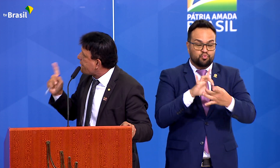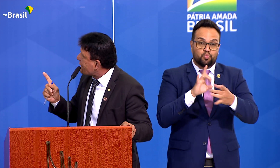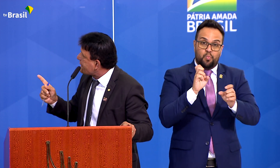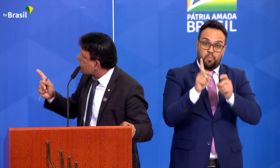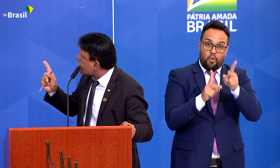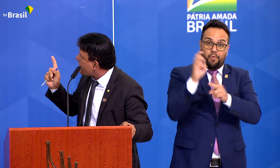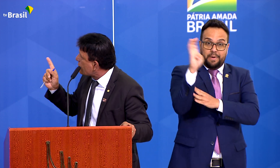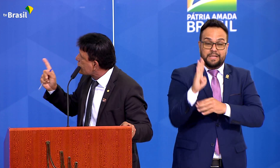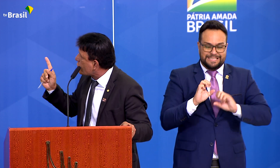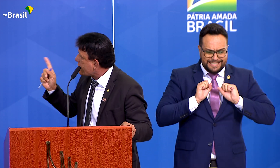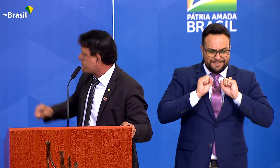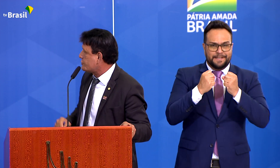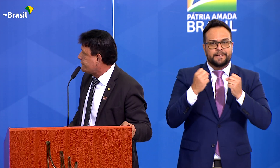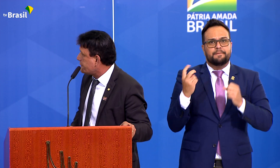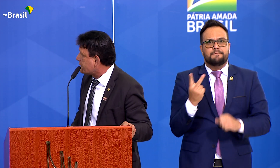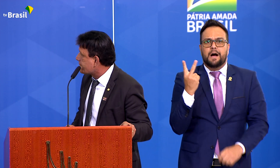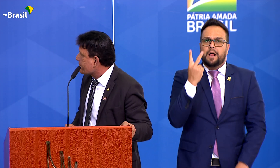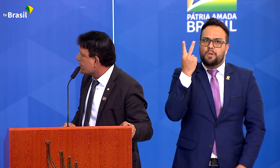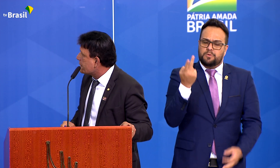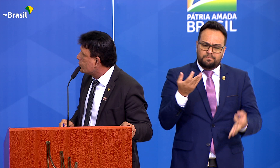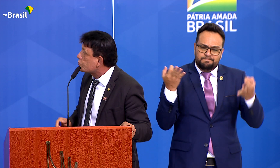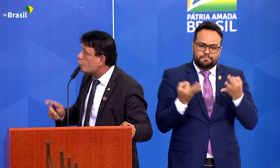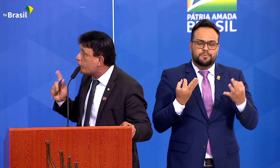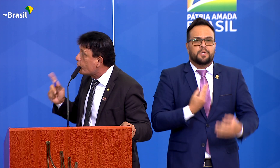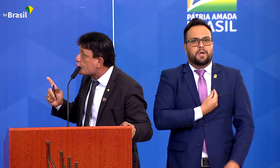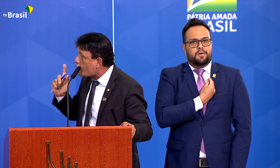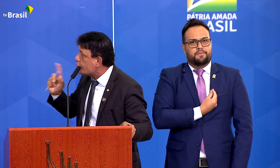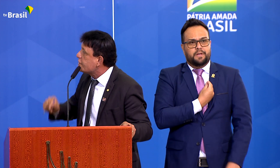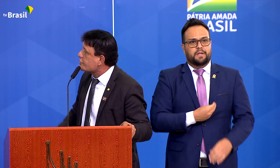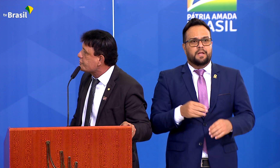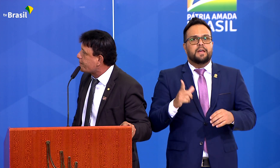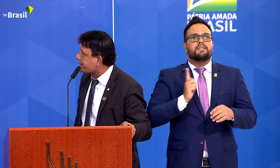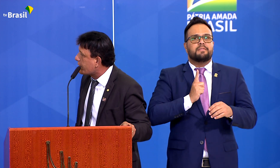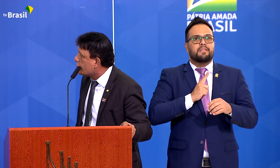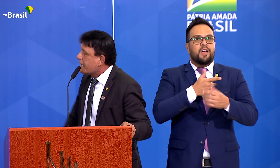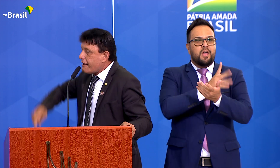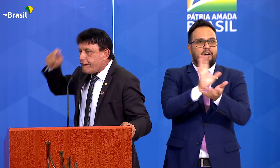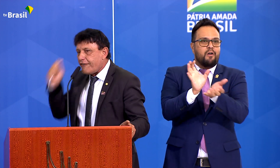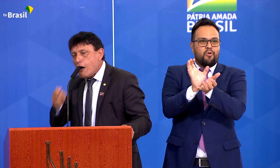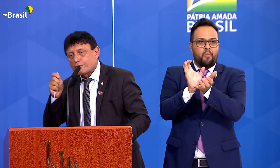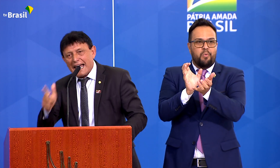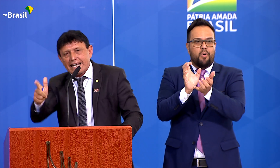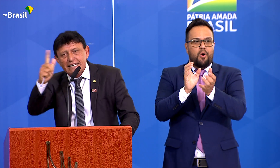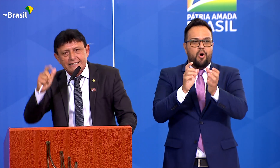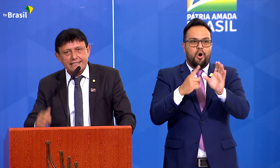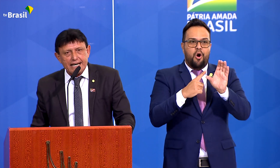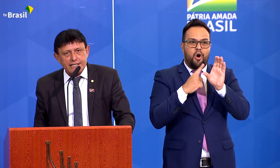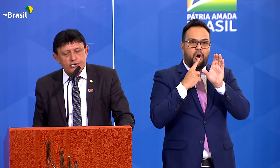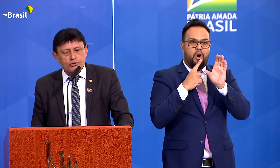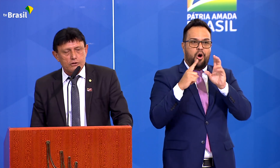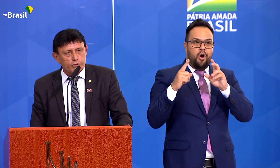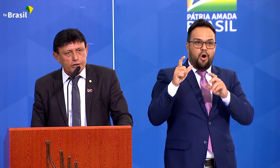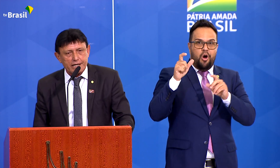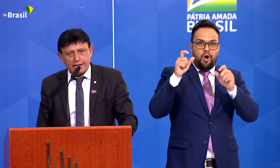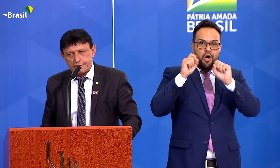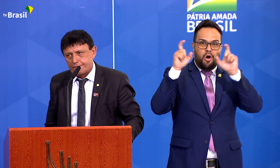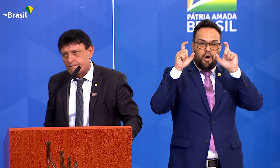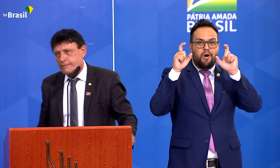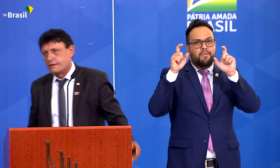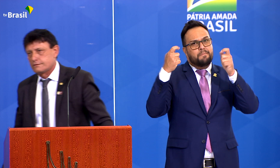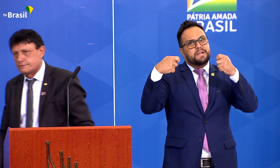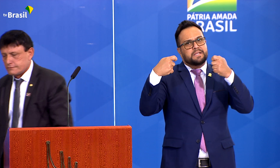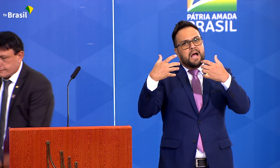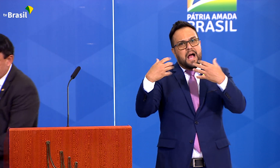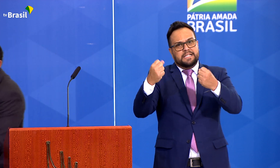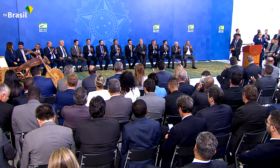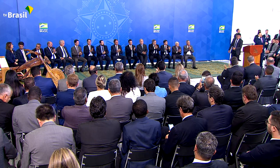brasileiro defendendo os valores corretos de vida e os urubus Comunista de plantão vão ter que entender muito